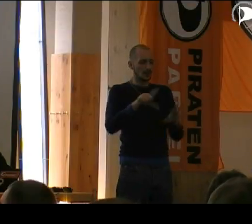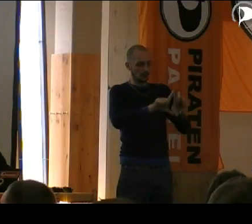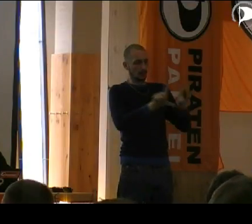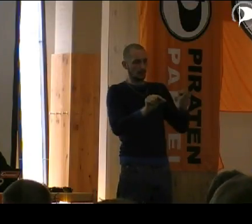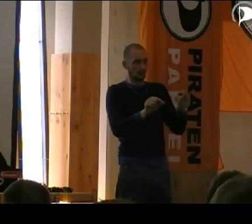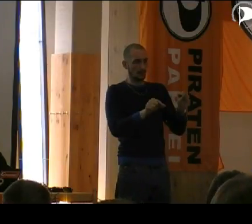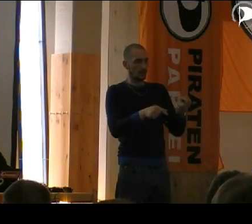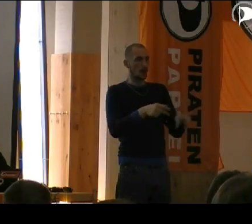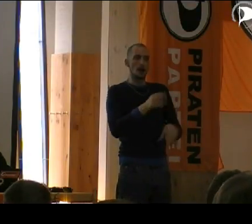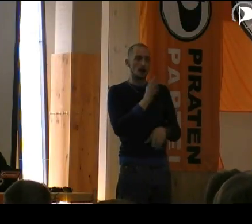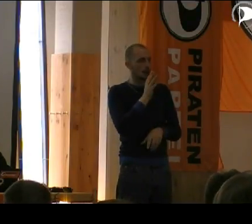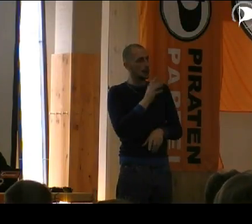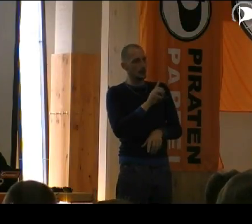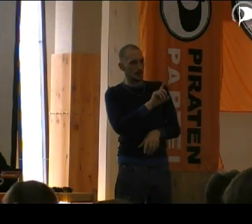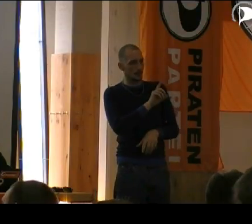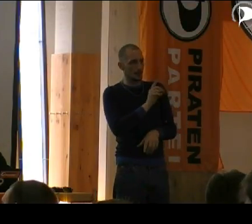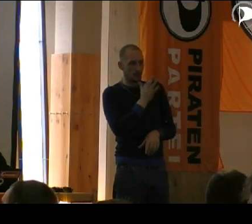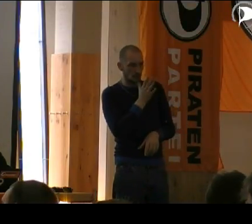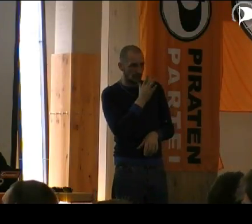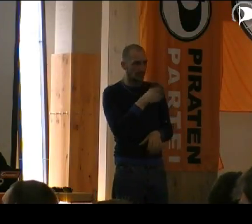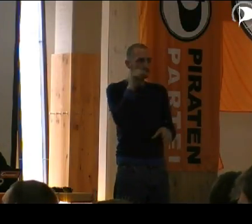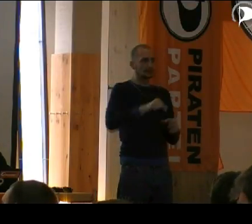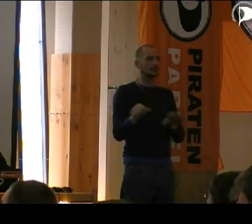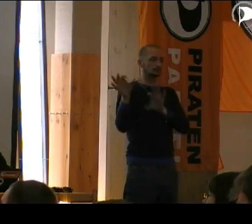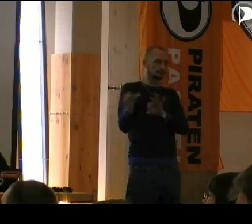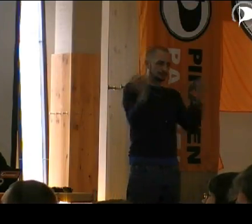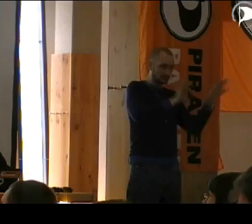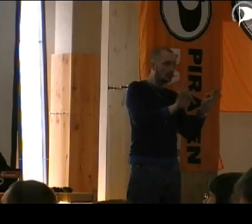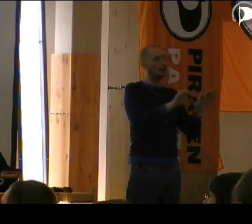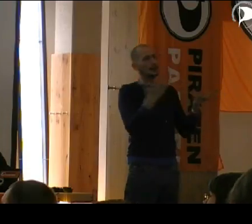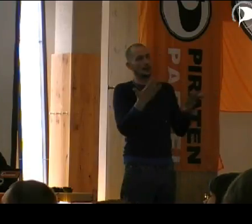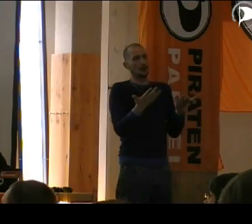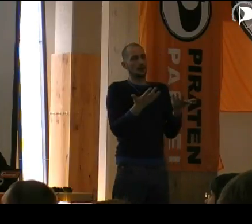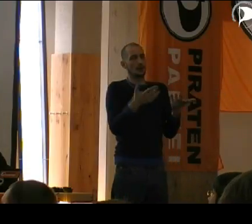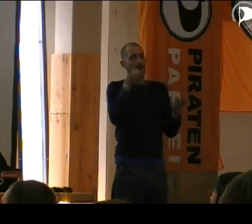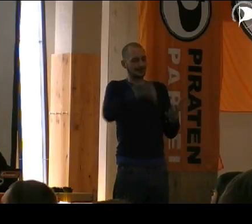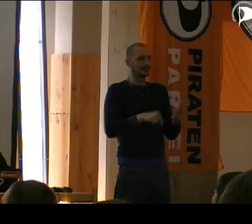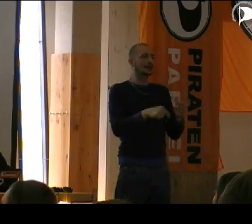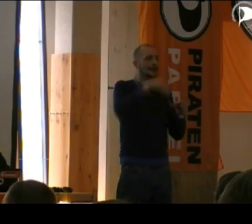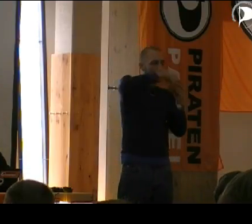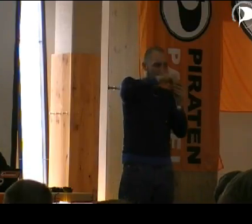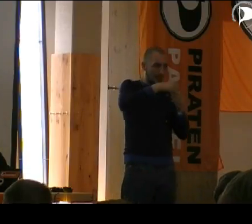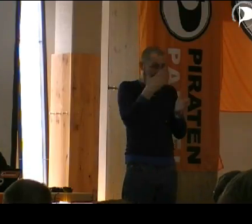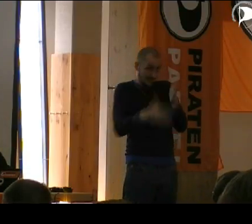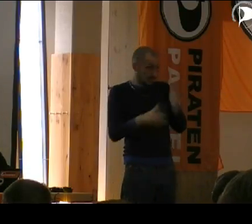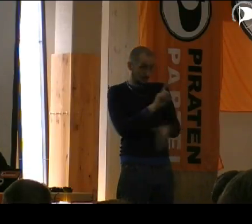nicht kommentiert und gebucht in sozialen bezieht sich jetzt der bericht auf diesen teil nicht